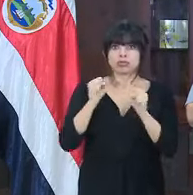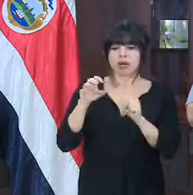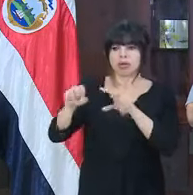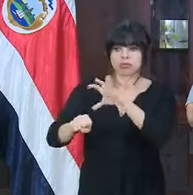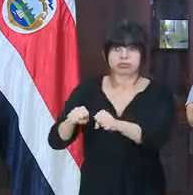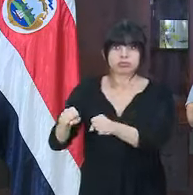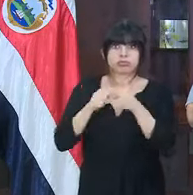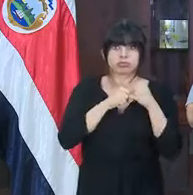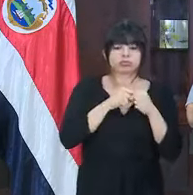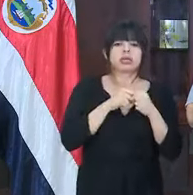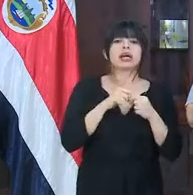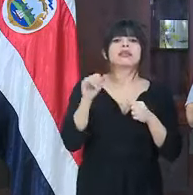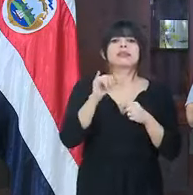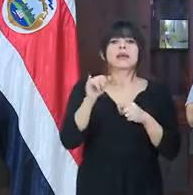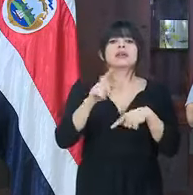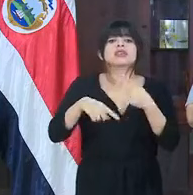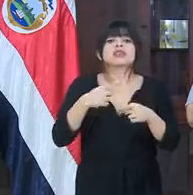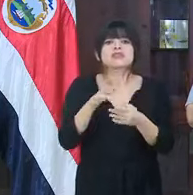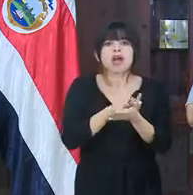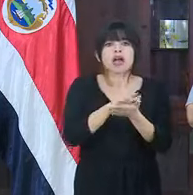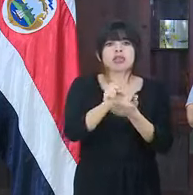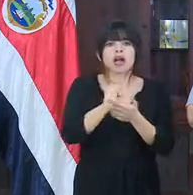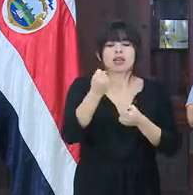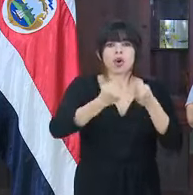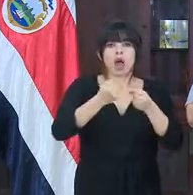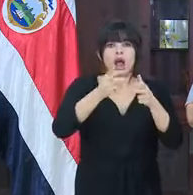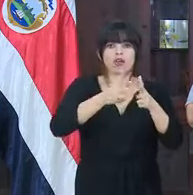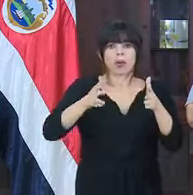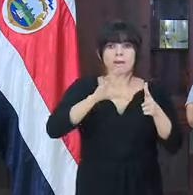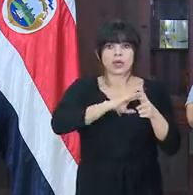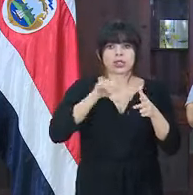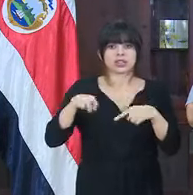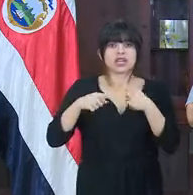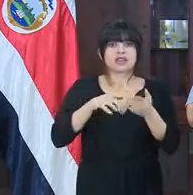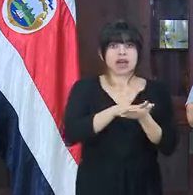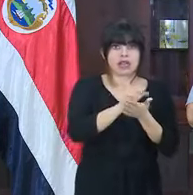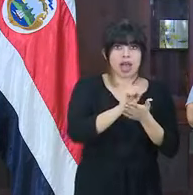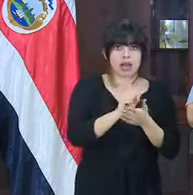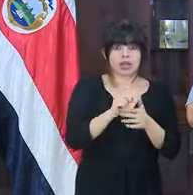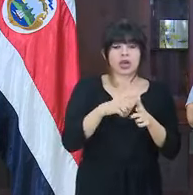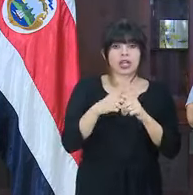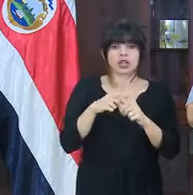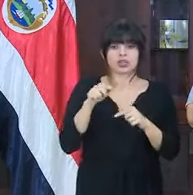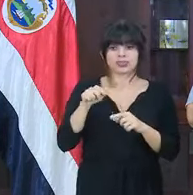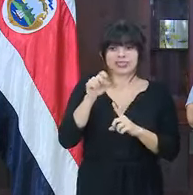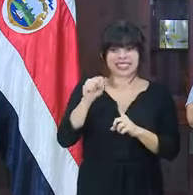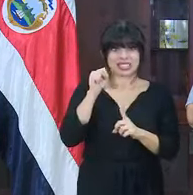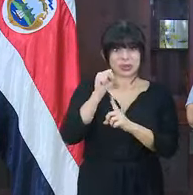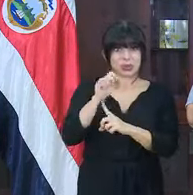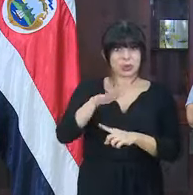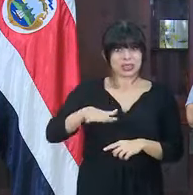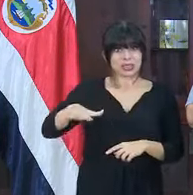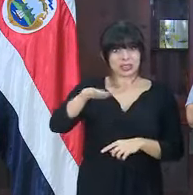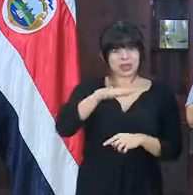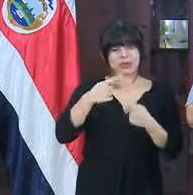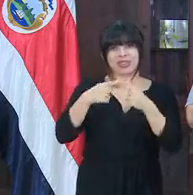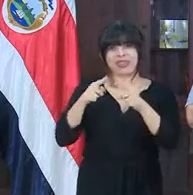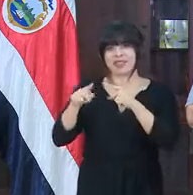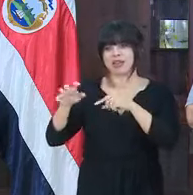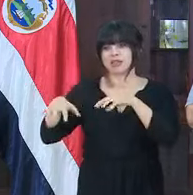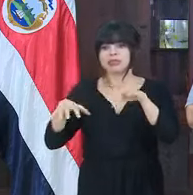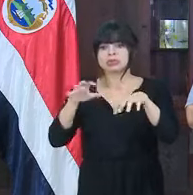y daños a unidades policiales. Vistas estas circunstancias, en diferentes